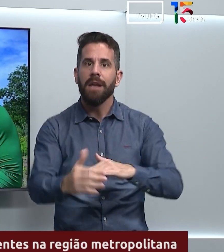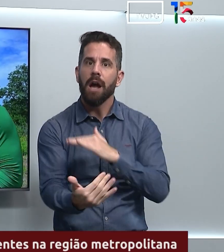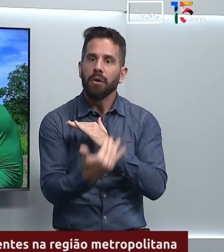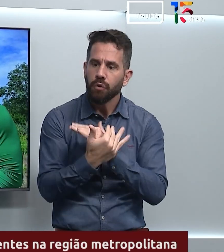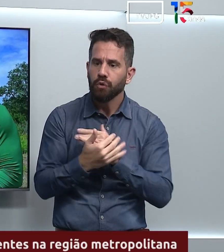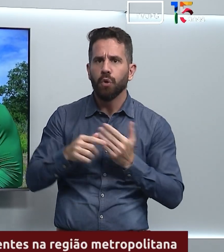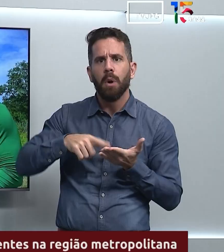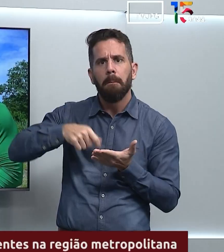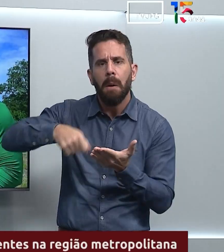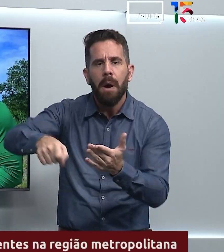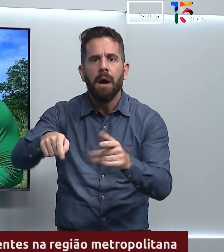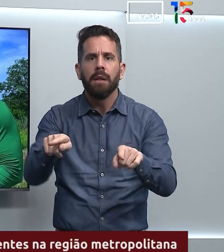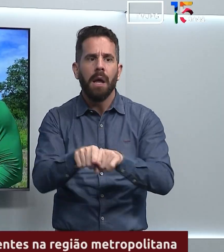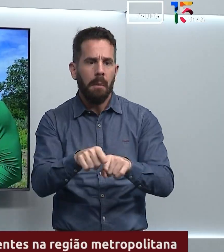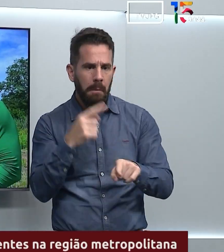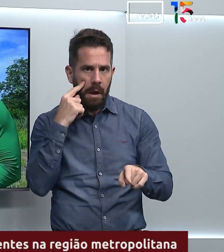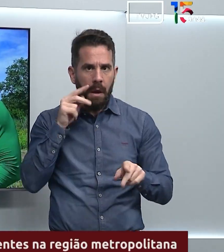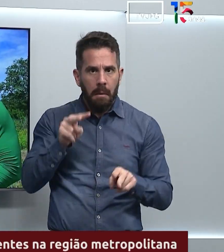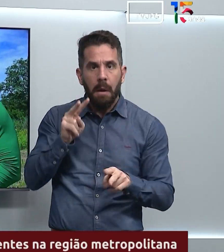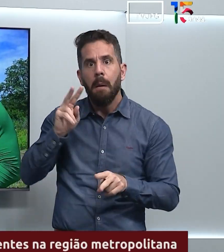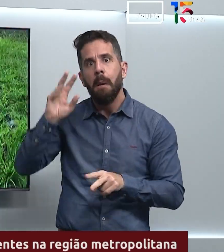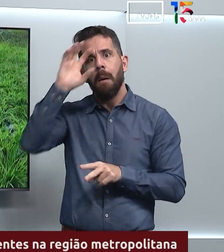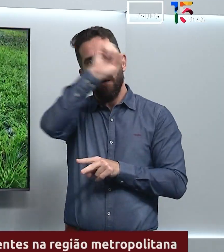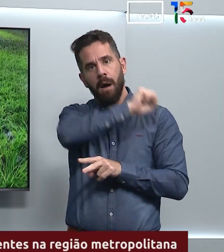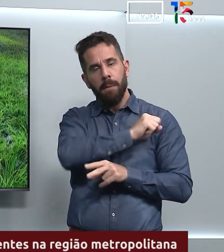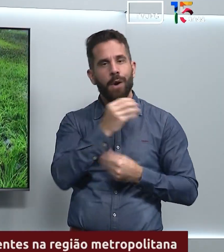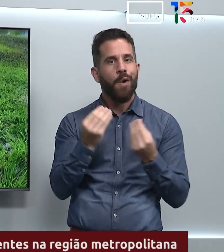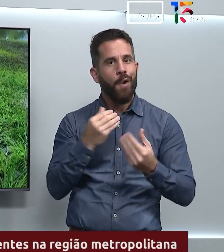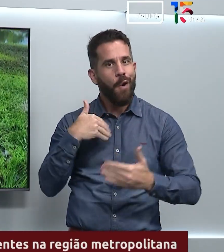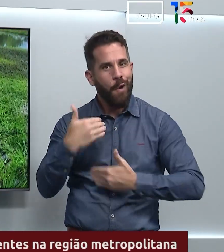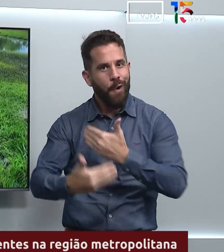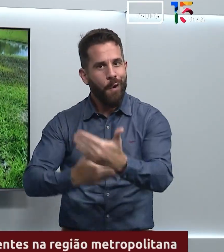das ações que nós realizamos nos plantadores.